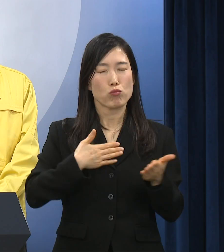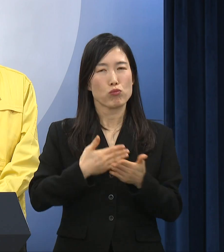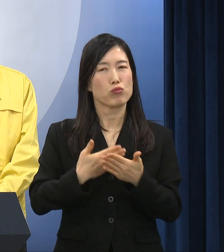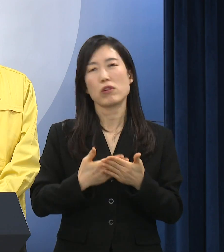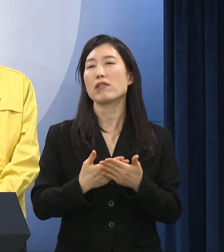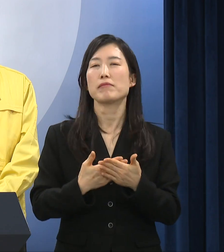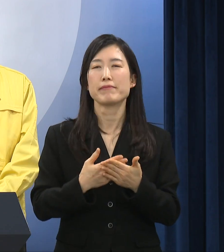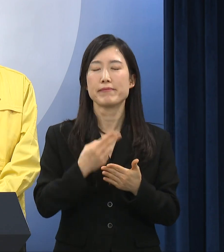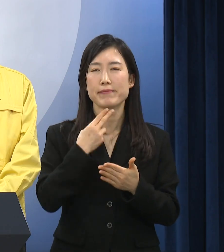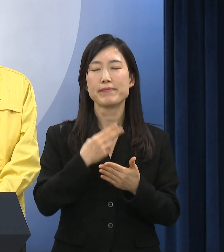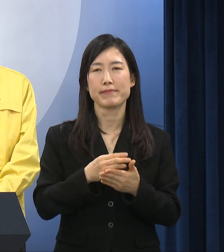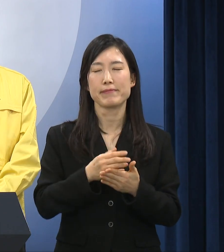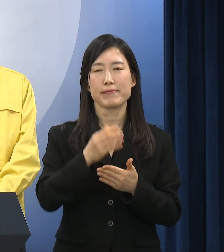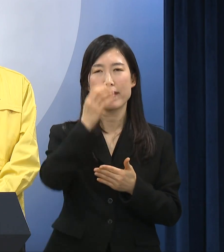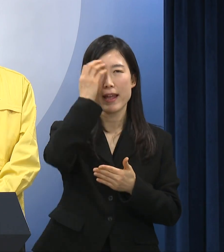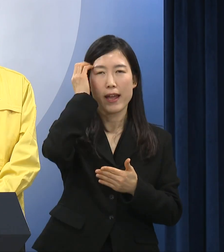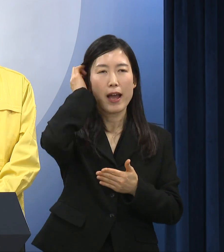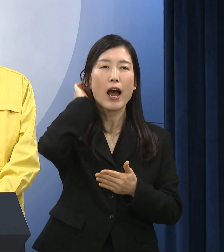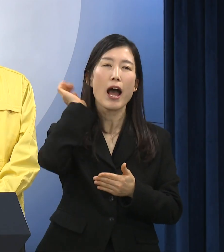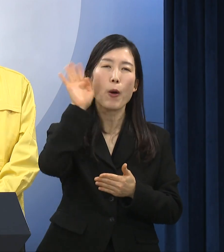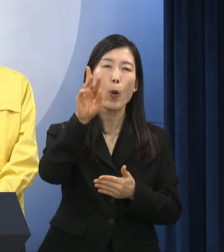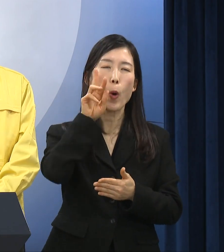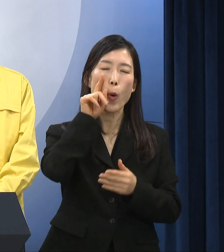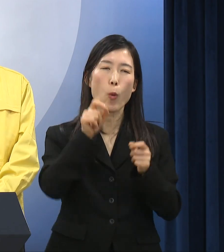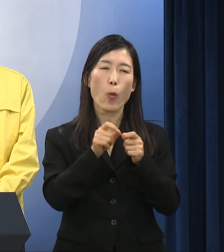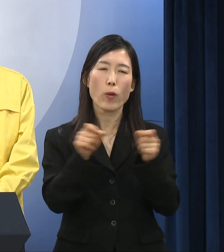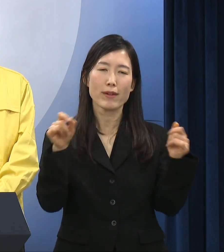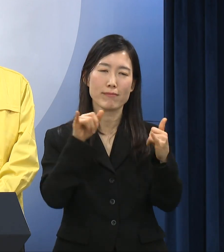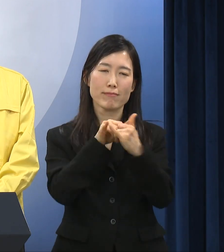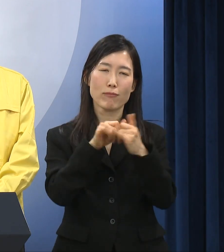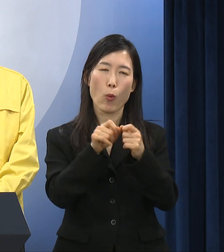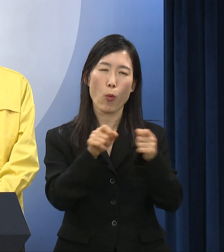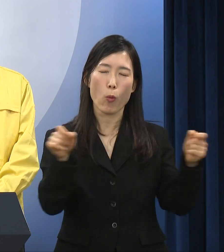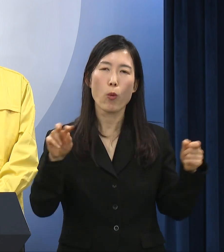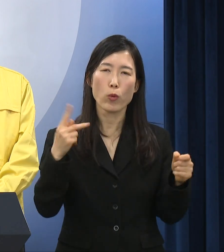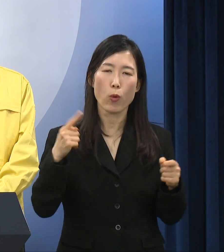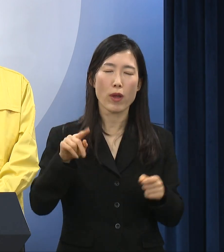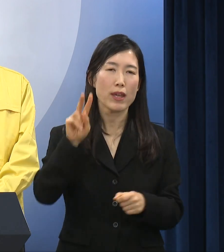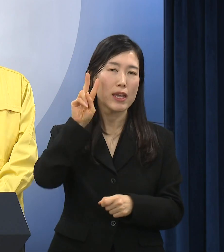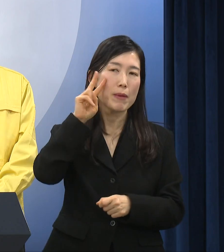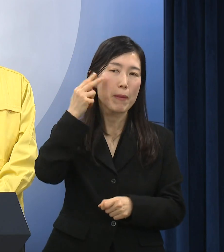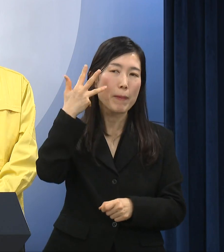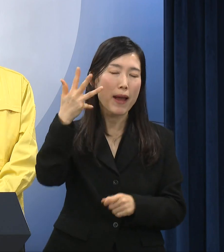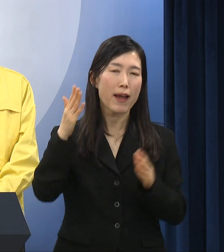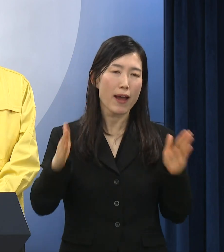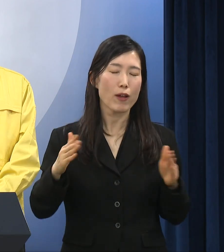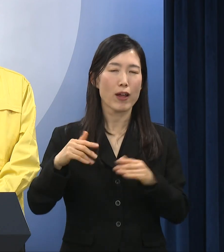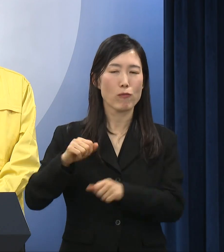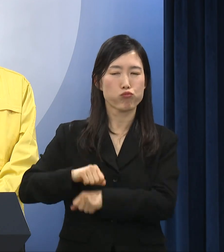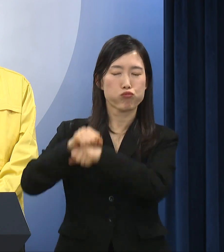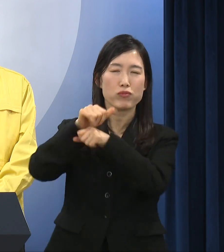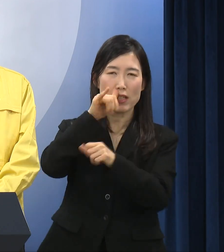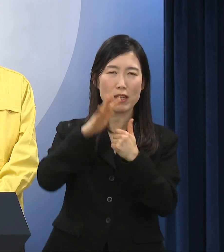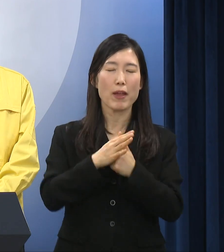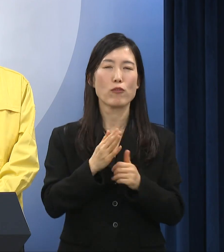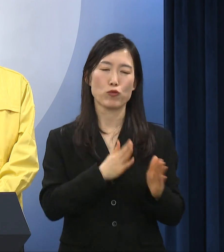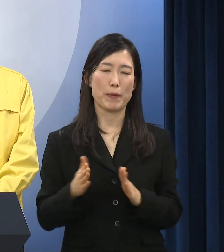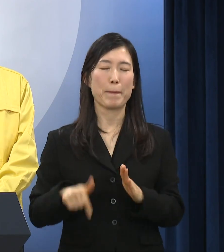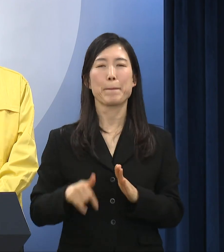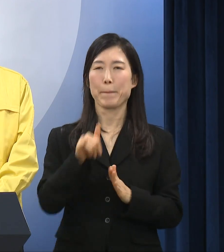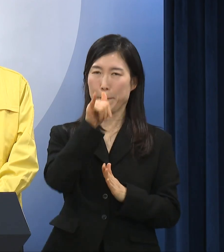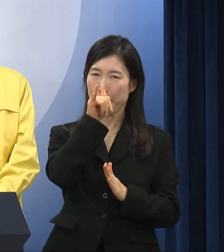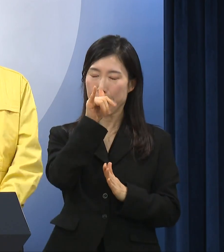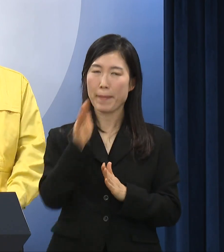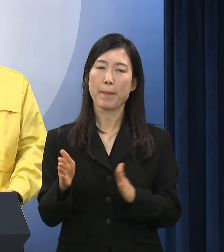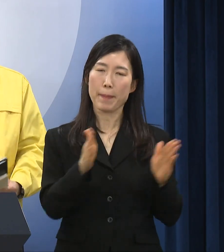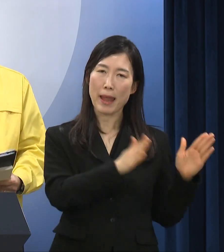대해서도 대비가 확실히 되어 있다라고 하는 말씀을 드리고 싶고요. 두 번째,